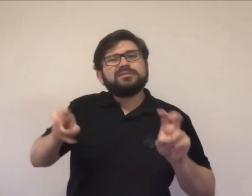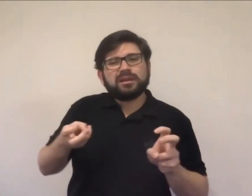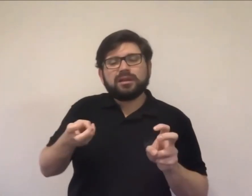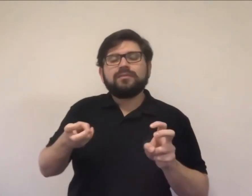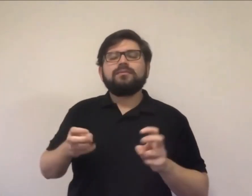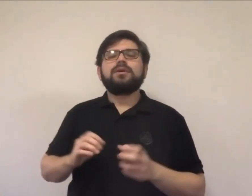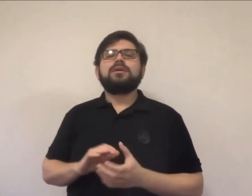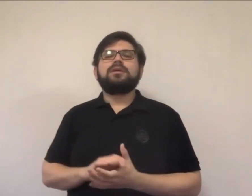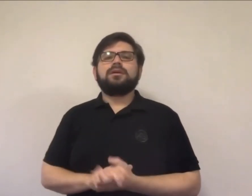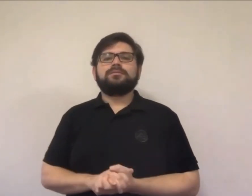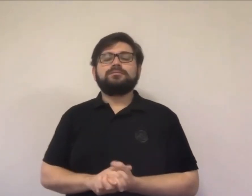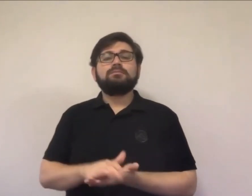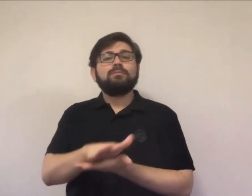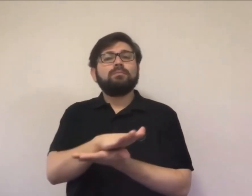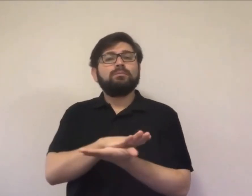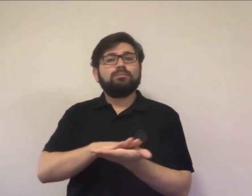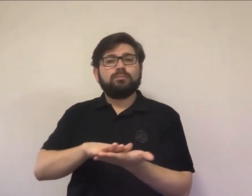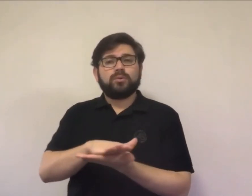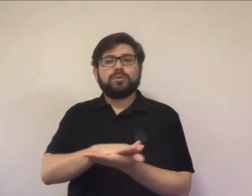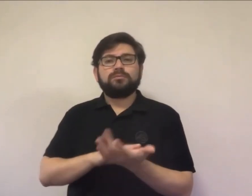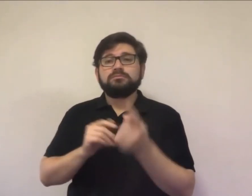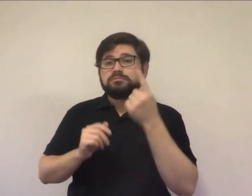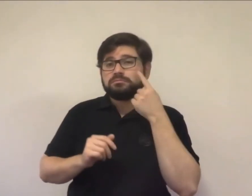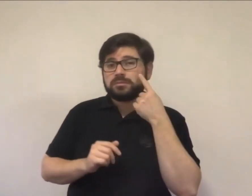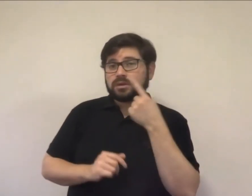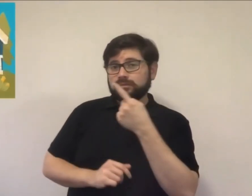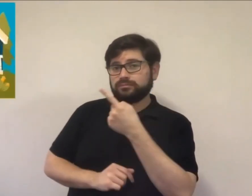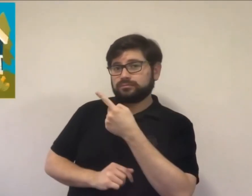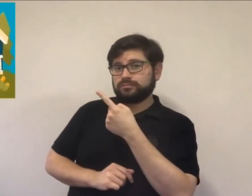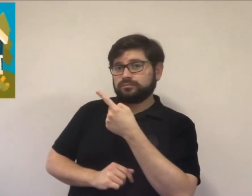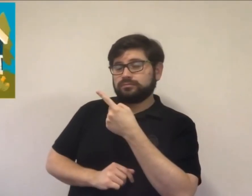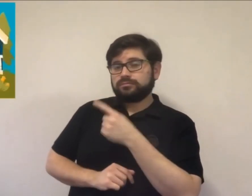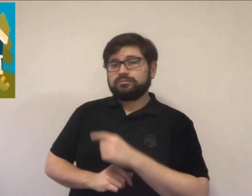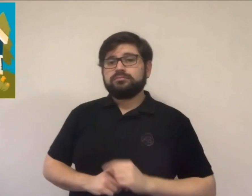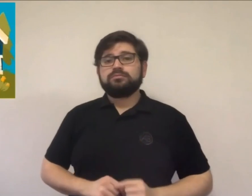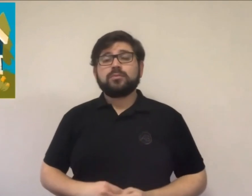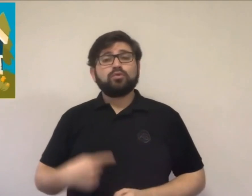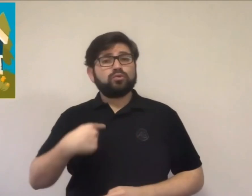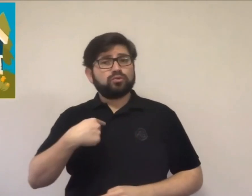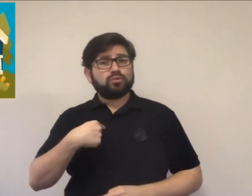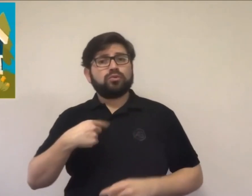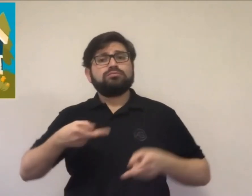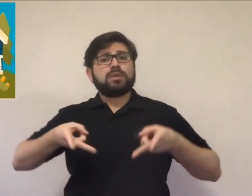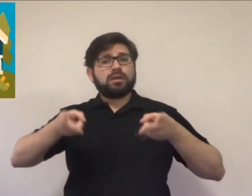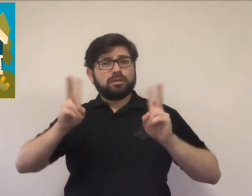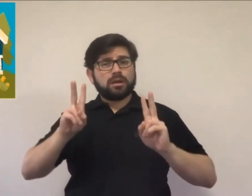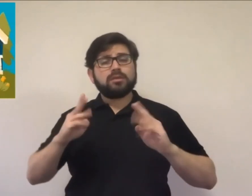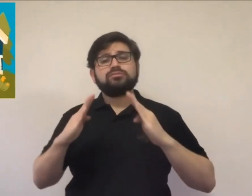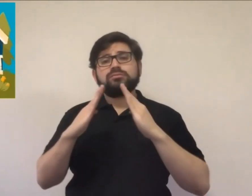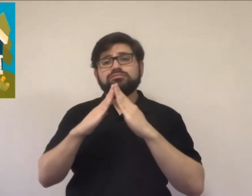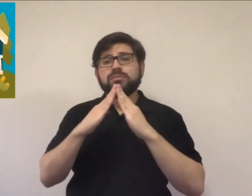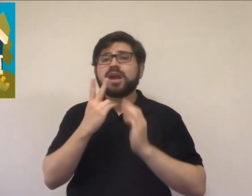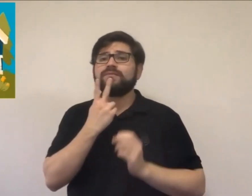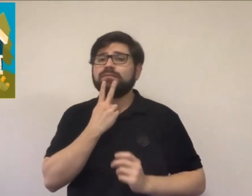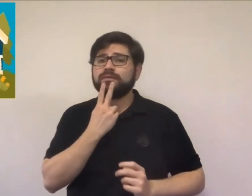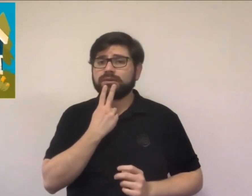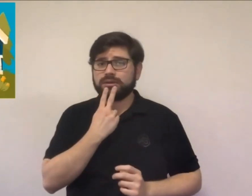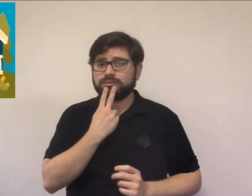¿Qué significan? Por ejemplo, mira este dibujo. Yo tengo derecho a vivir en un